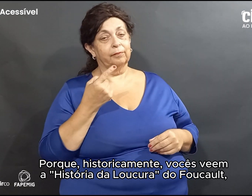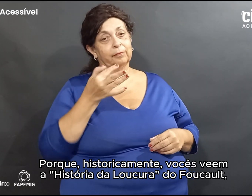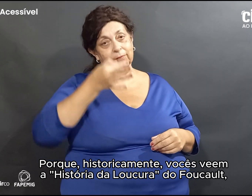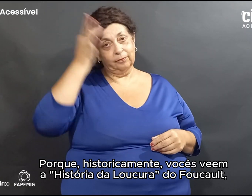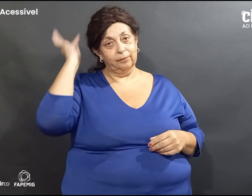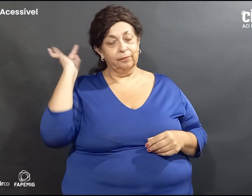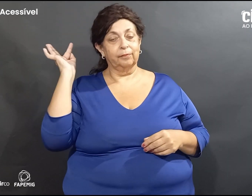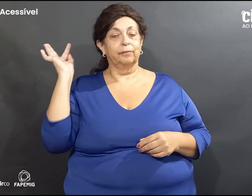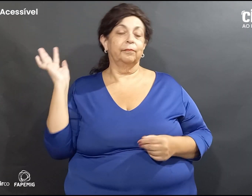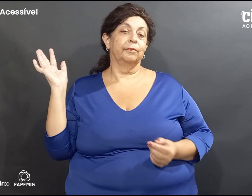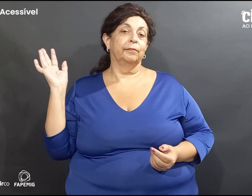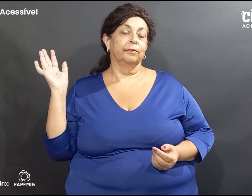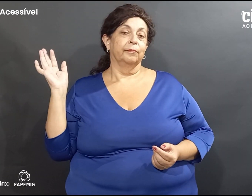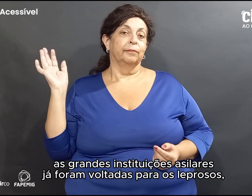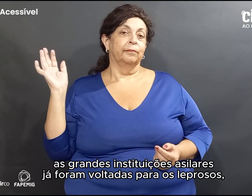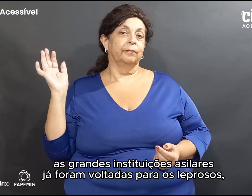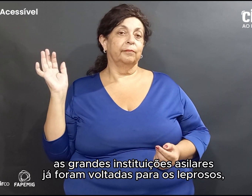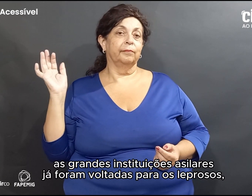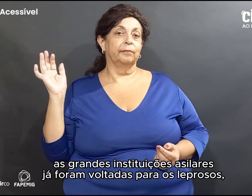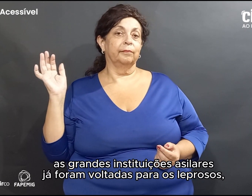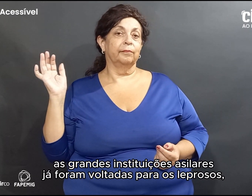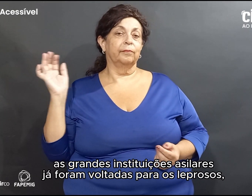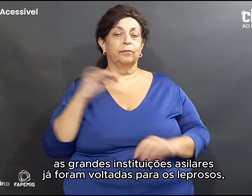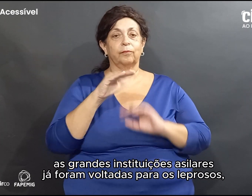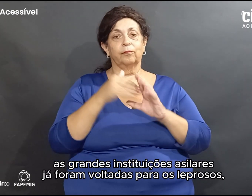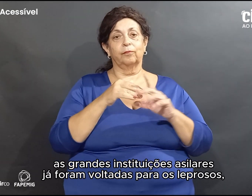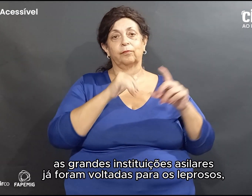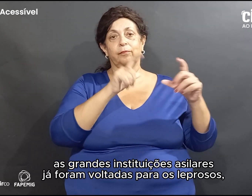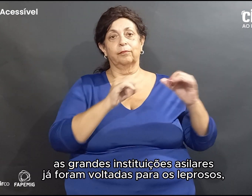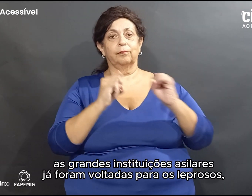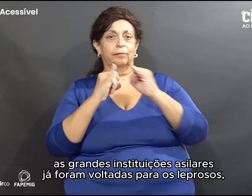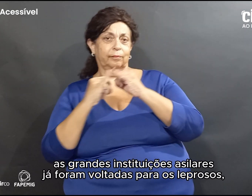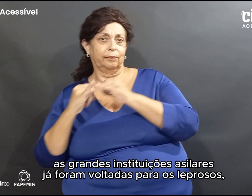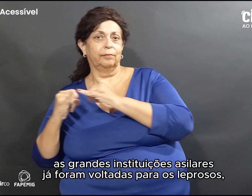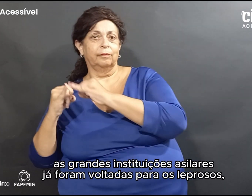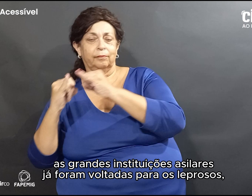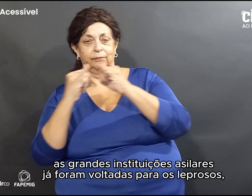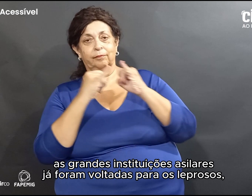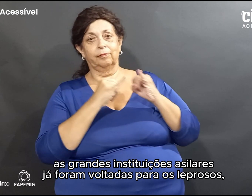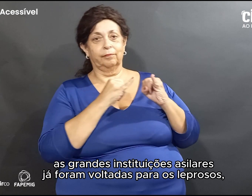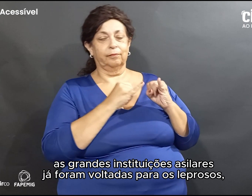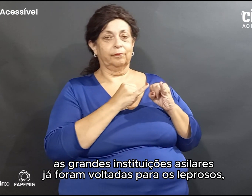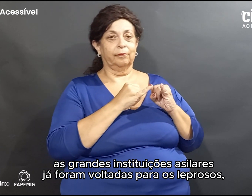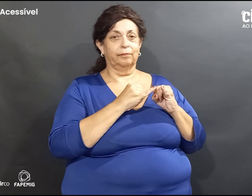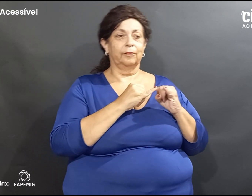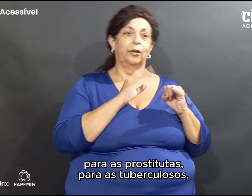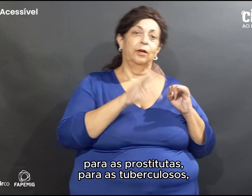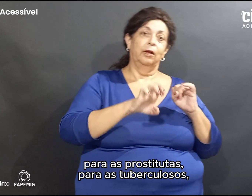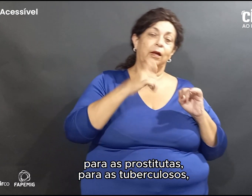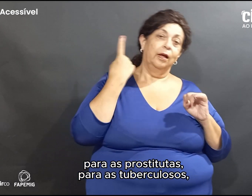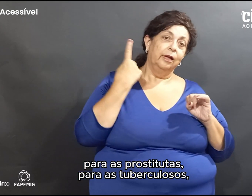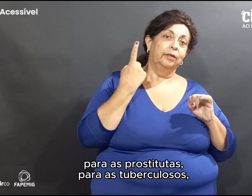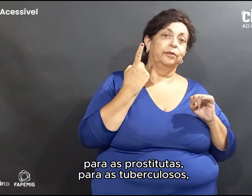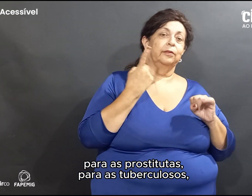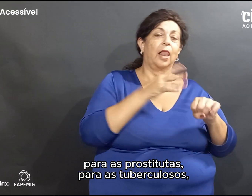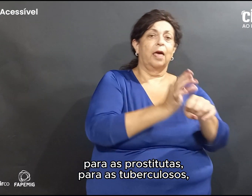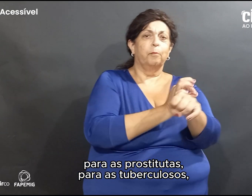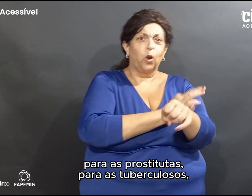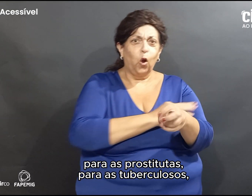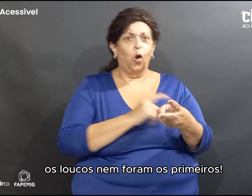né, as grandes instituições asilares, aí já foi voltada para os leprosos, para as prostitutas, para os tuberculosos, os